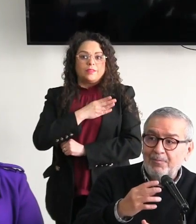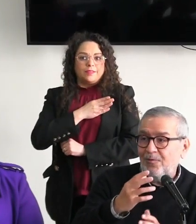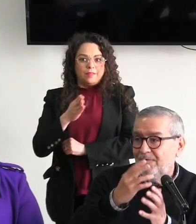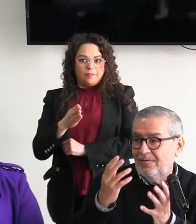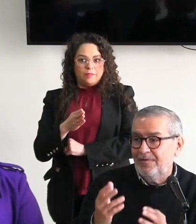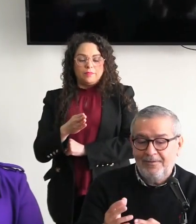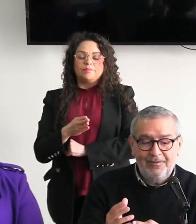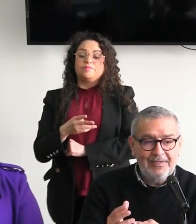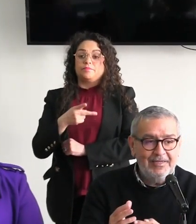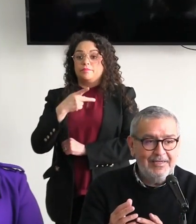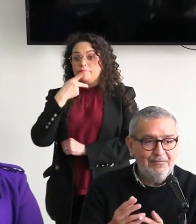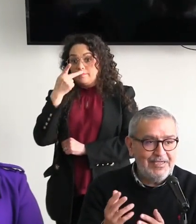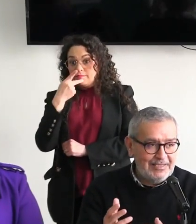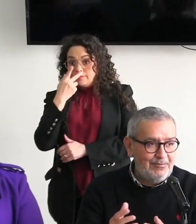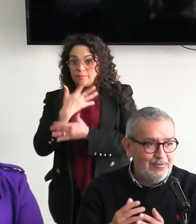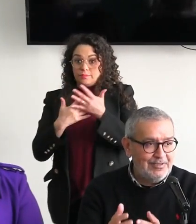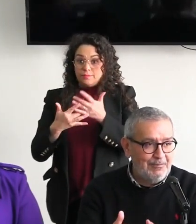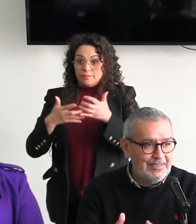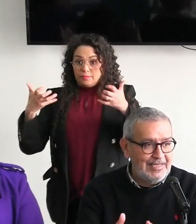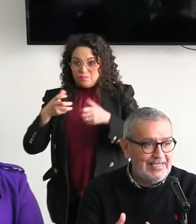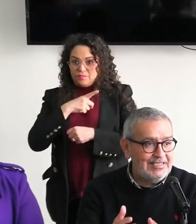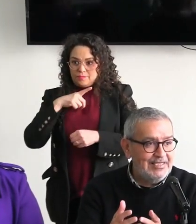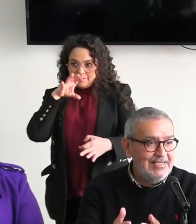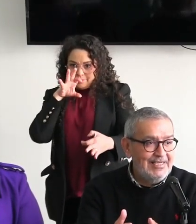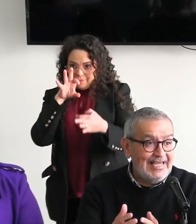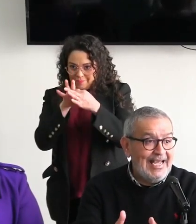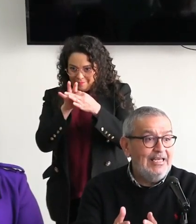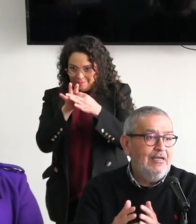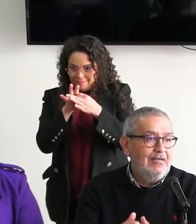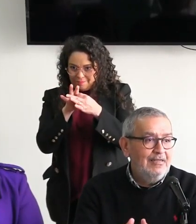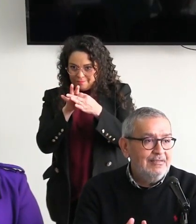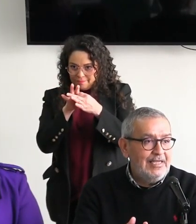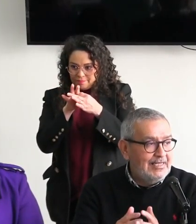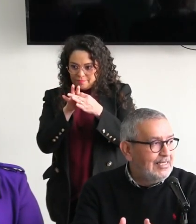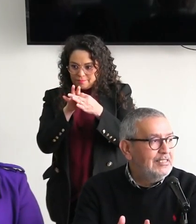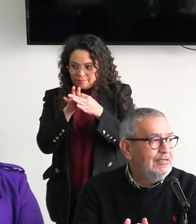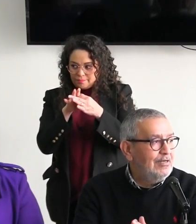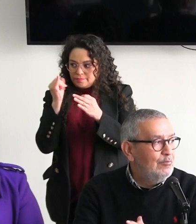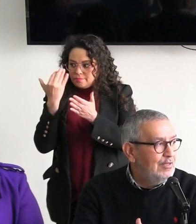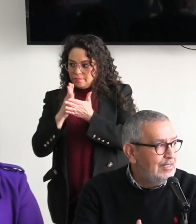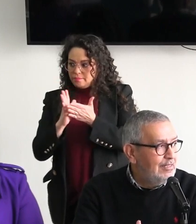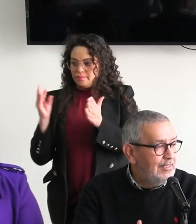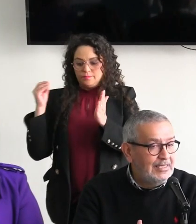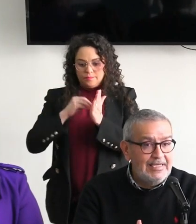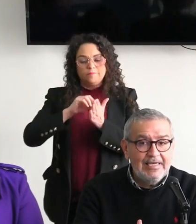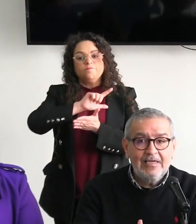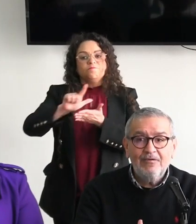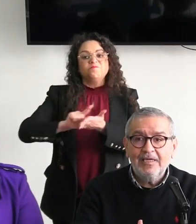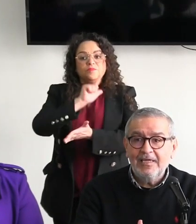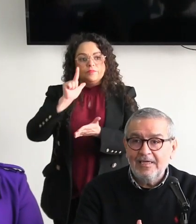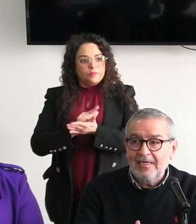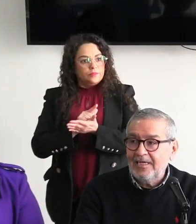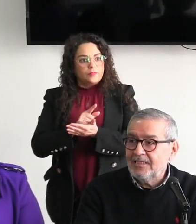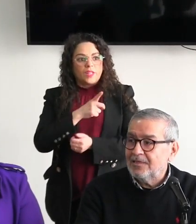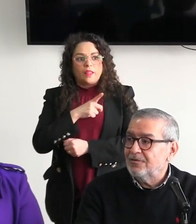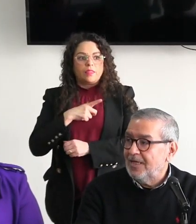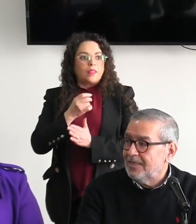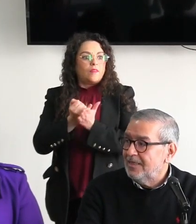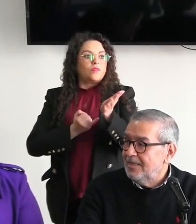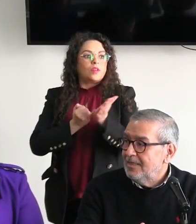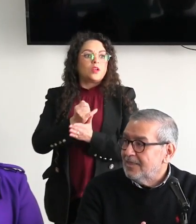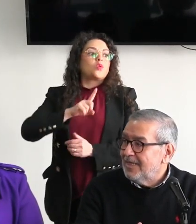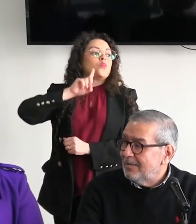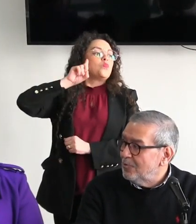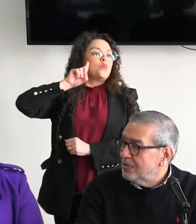es tiempo enunciativo, también ya es legal, tiene que ser una mujer, y creo que en esta